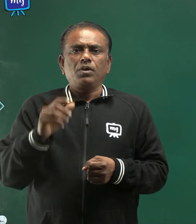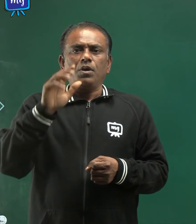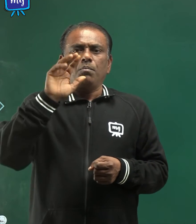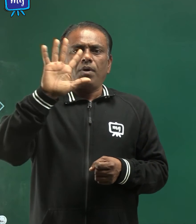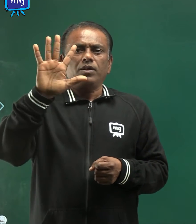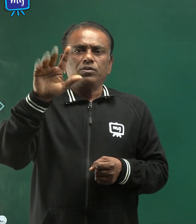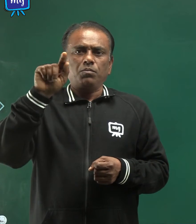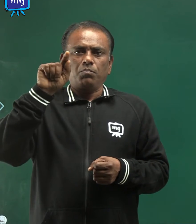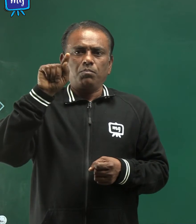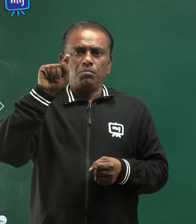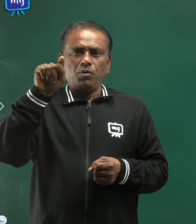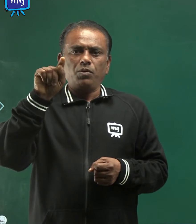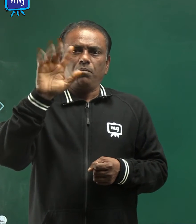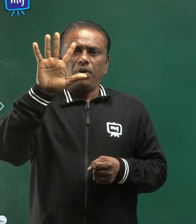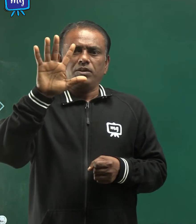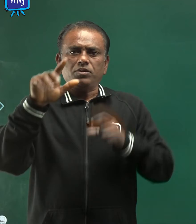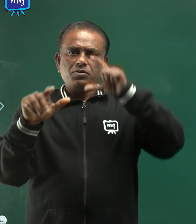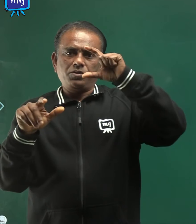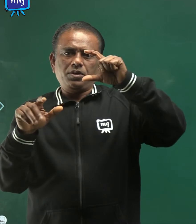5.5 सेमी